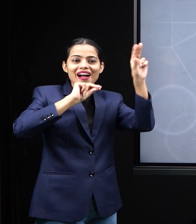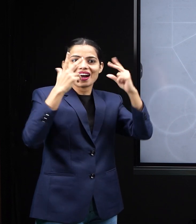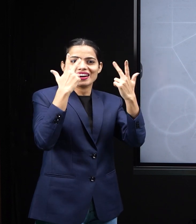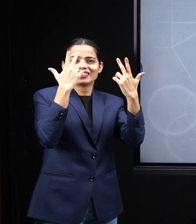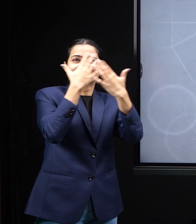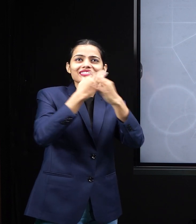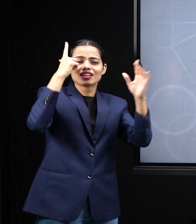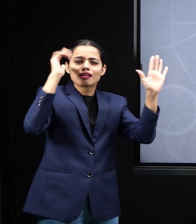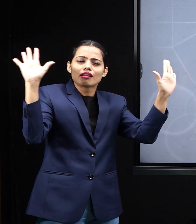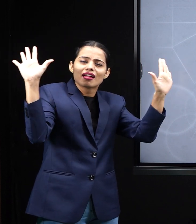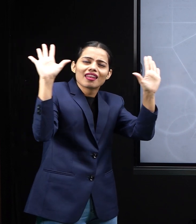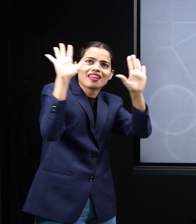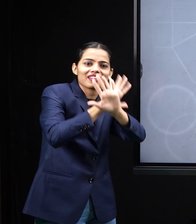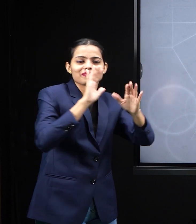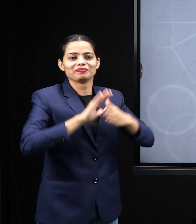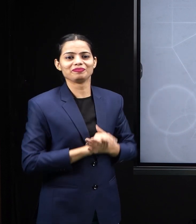వ్యాసం, తీగ,